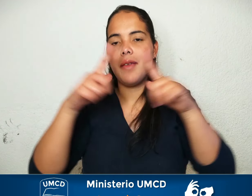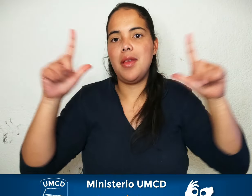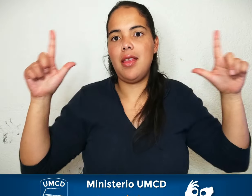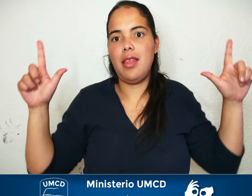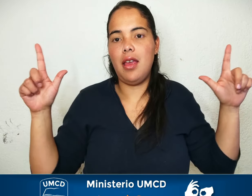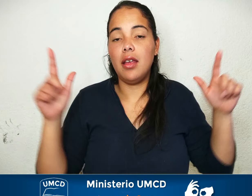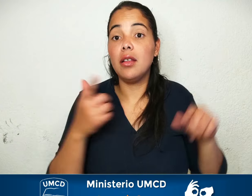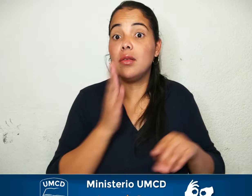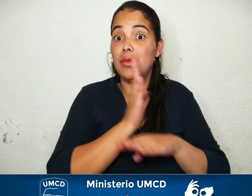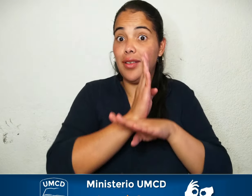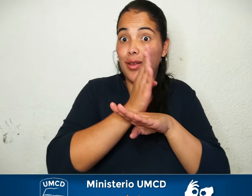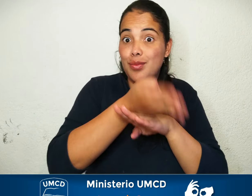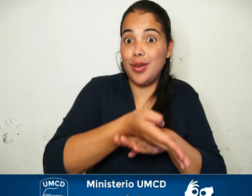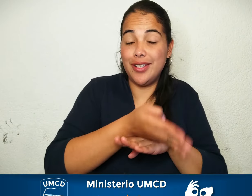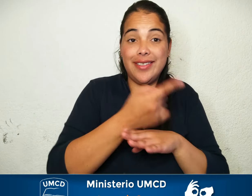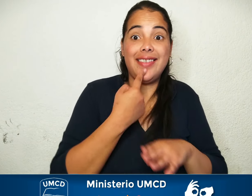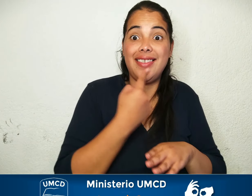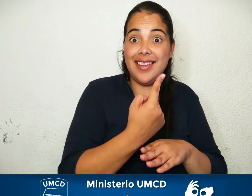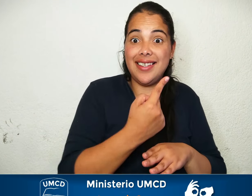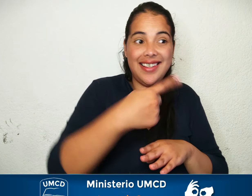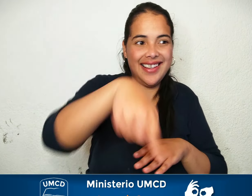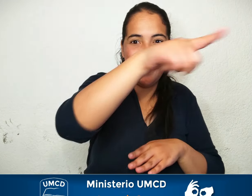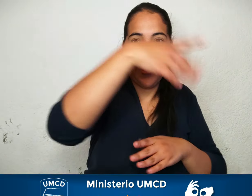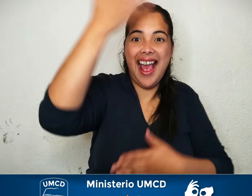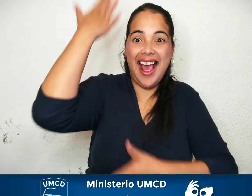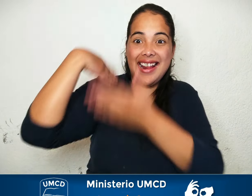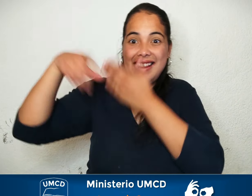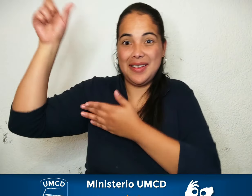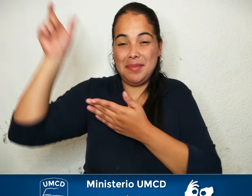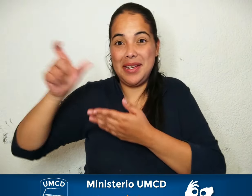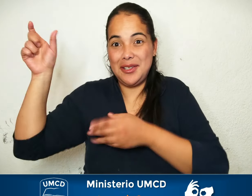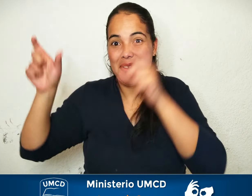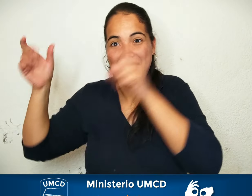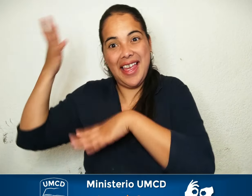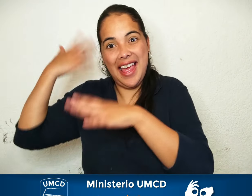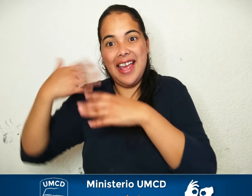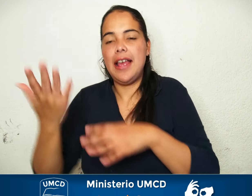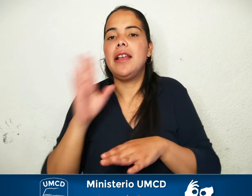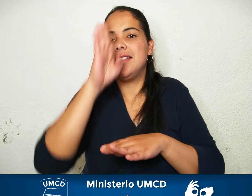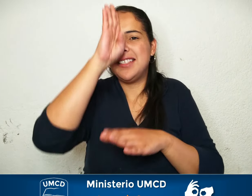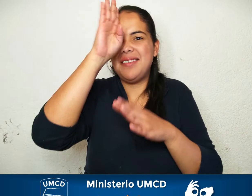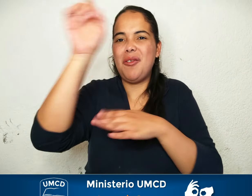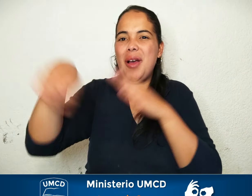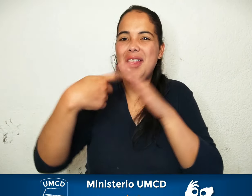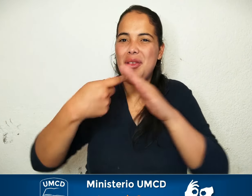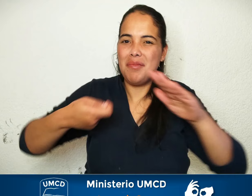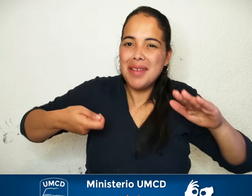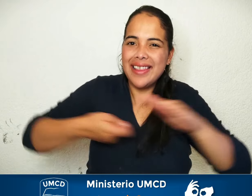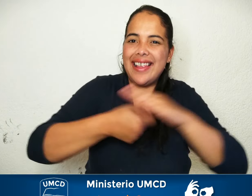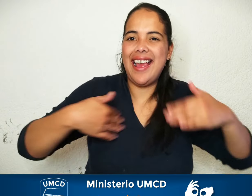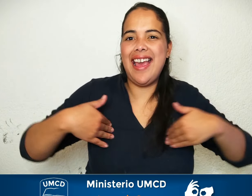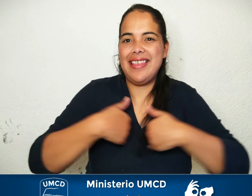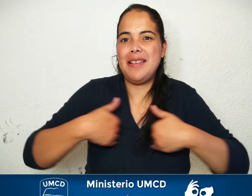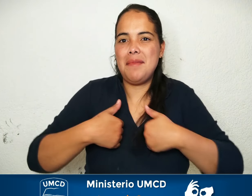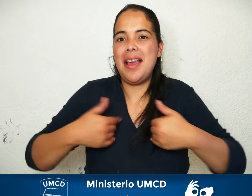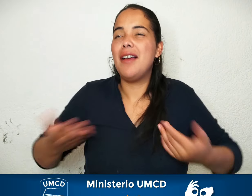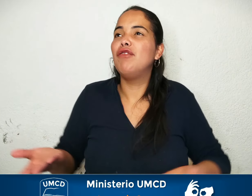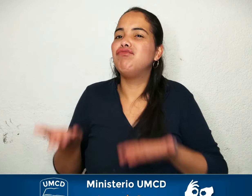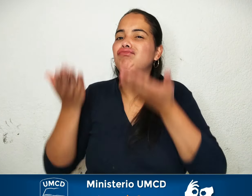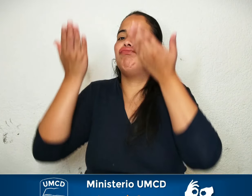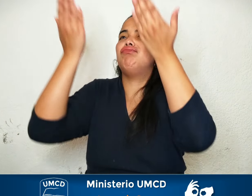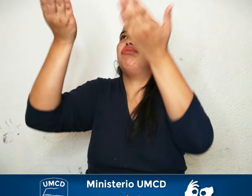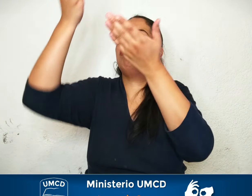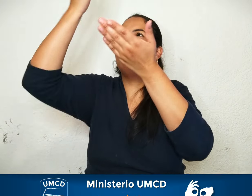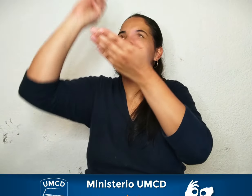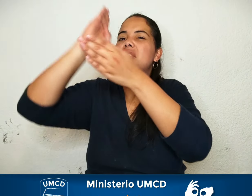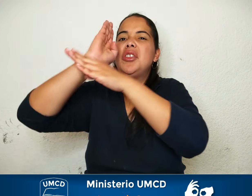la ciudad y después de sacrificado el animal, tomaban esa carne y era vendida como alimento o muchas veces